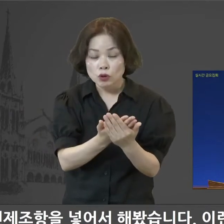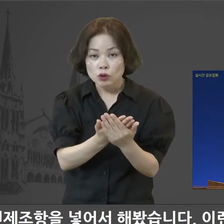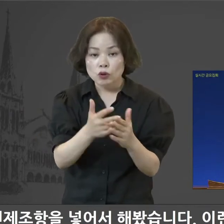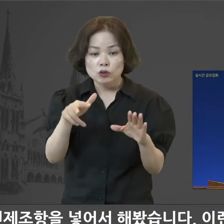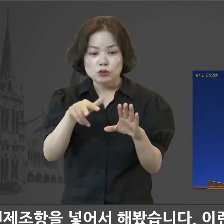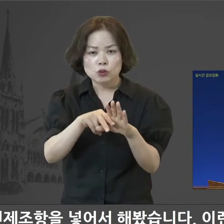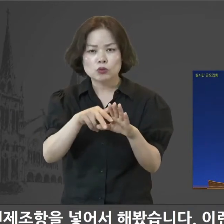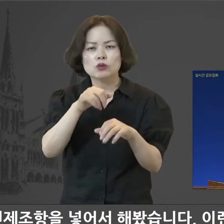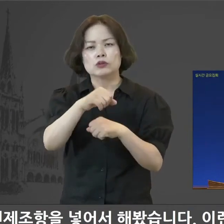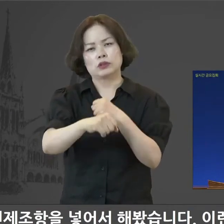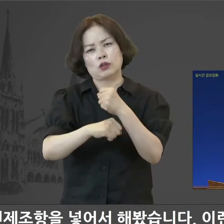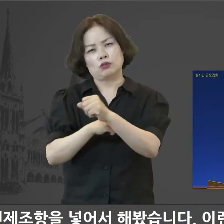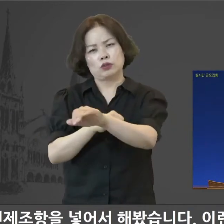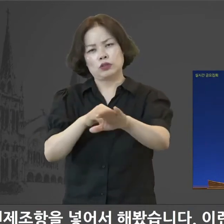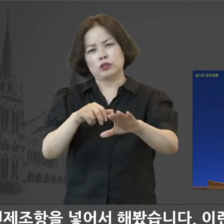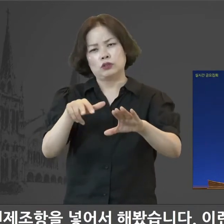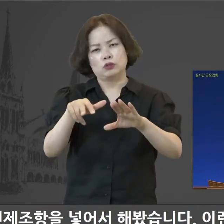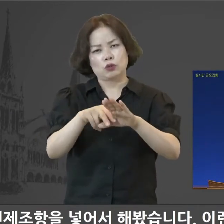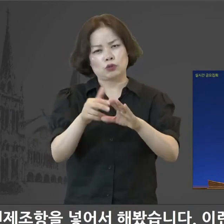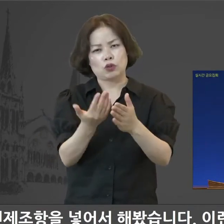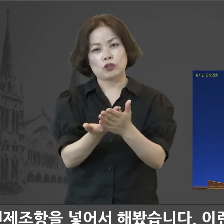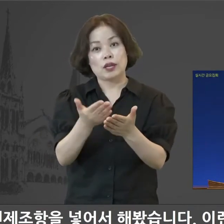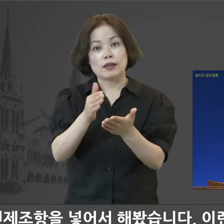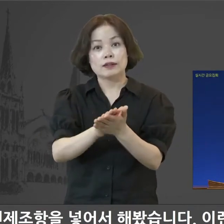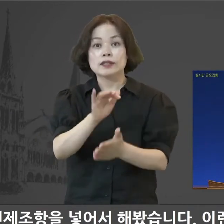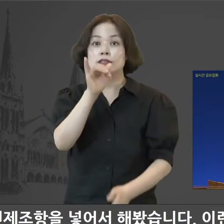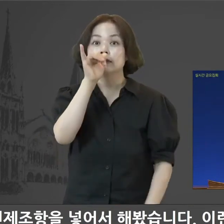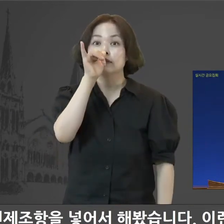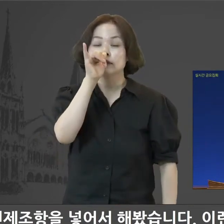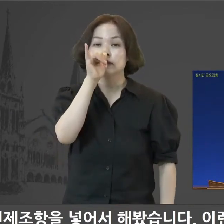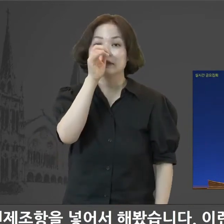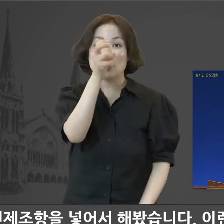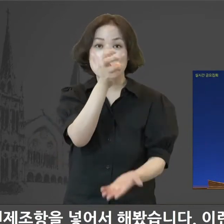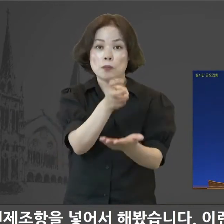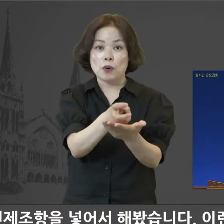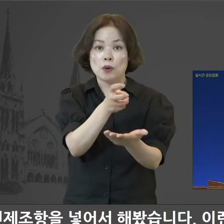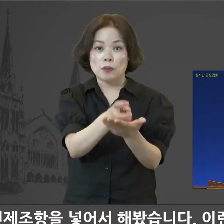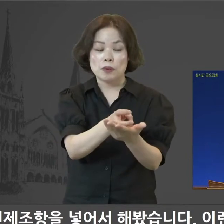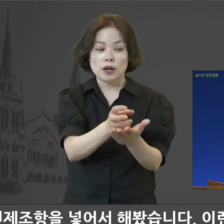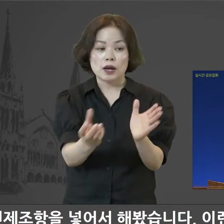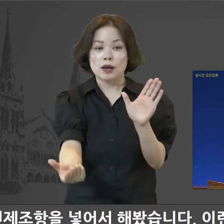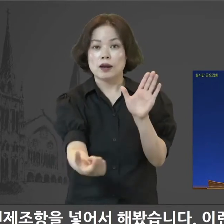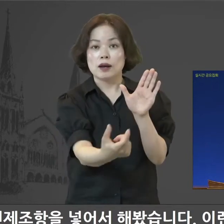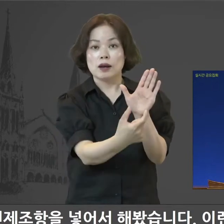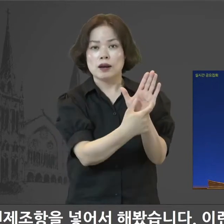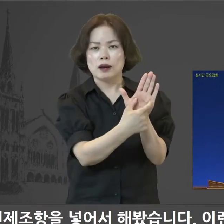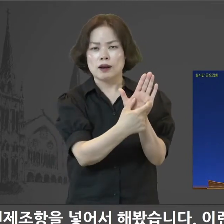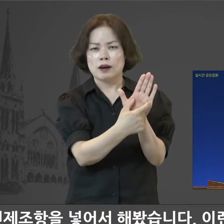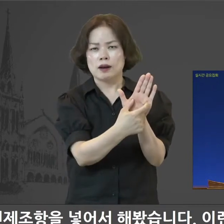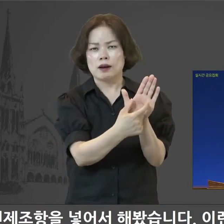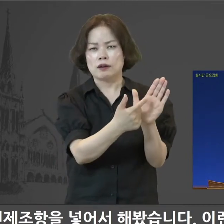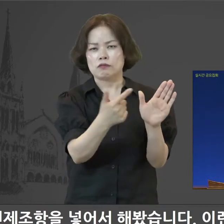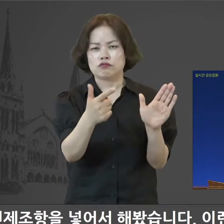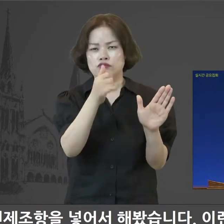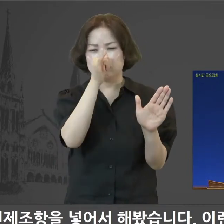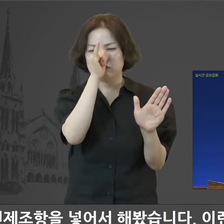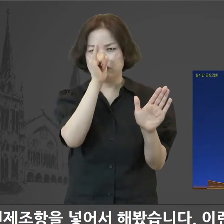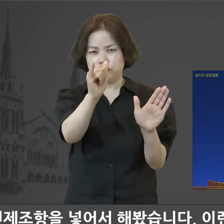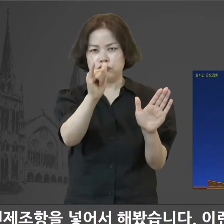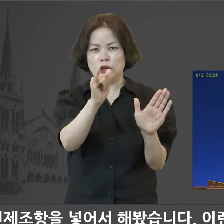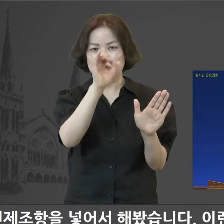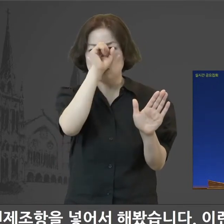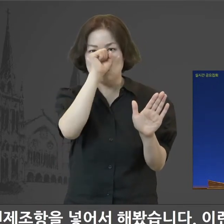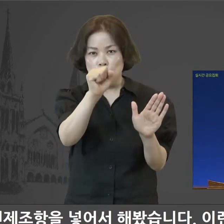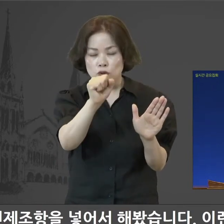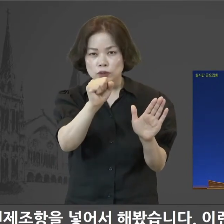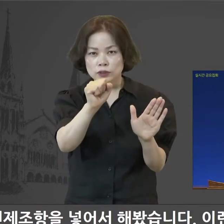자유라는 권리는 우리 종교개혁의 역사에서 헌법에 탑재되는 아주 훌륭한, 우리